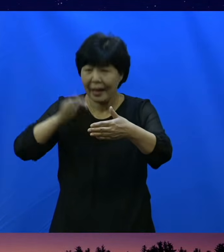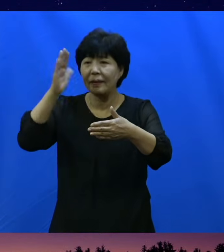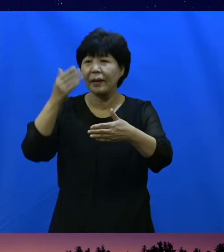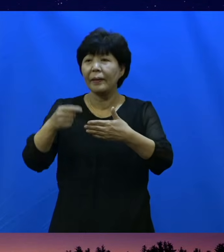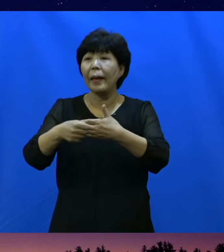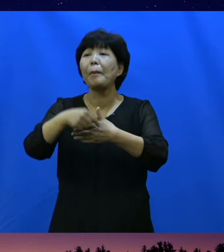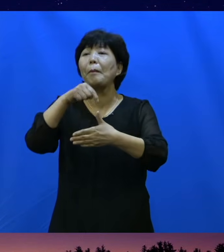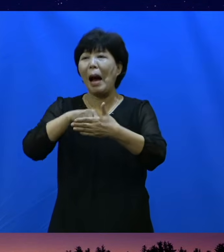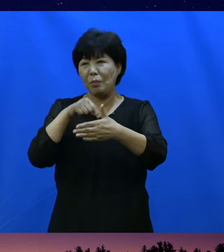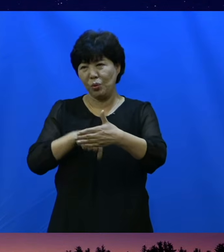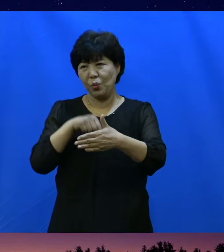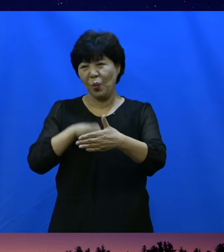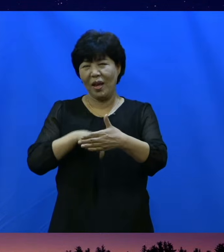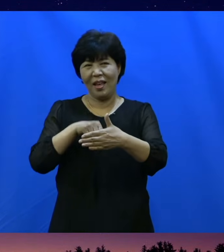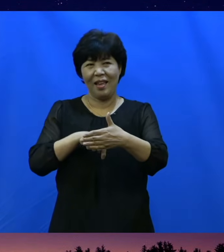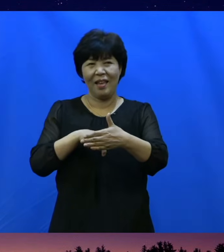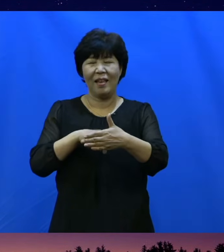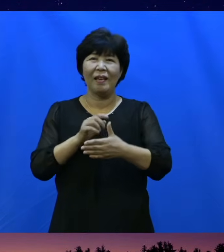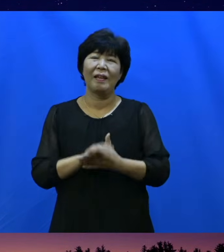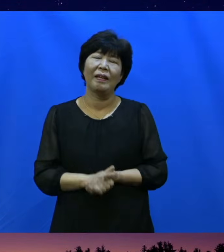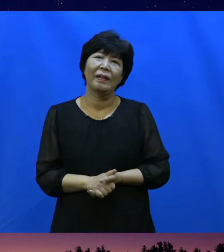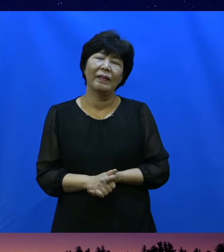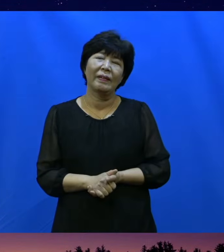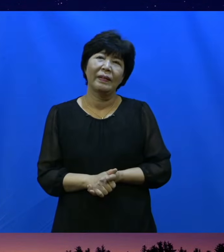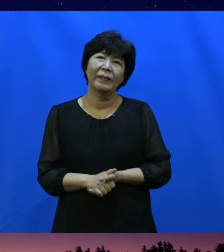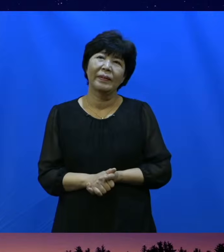안에, 우리의 마음 안에.